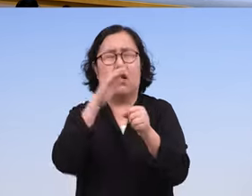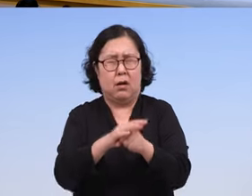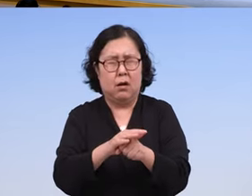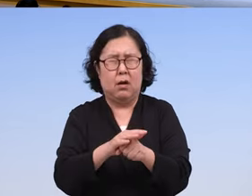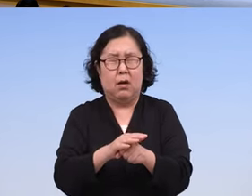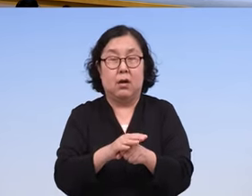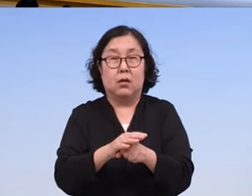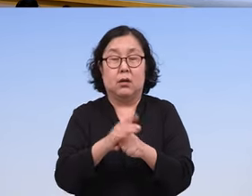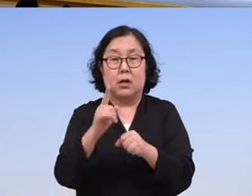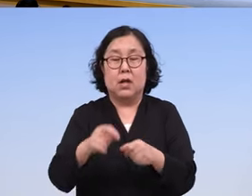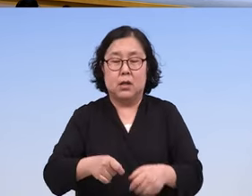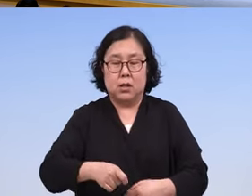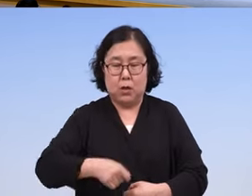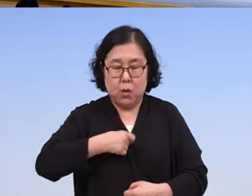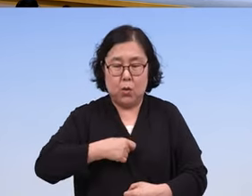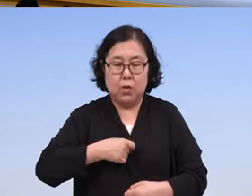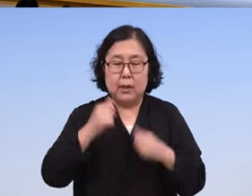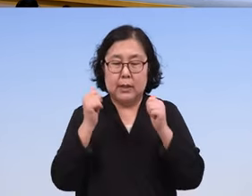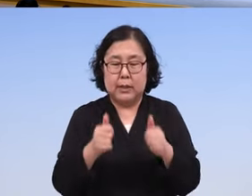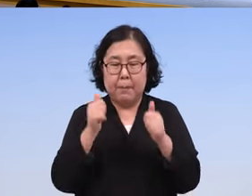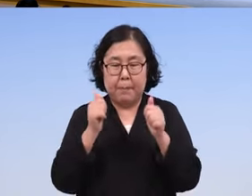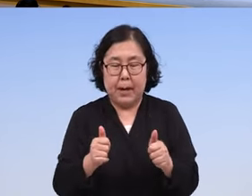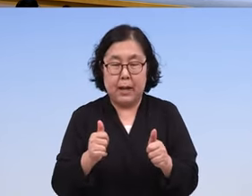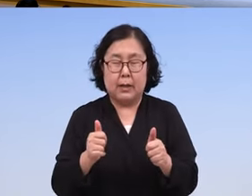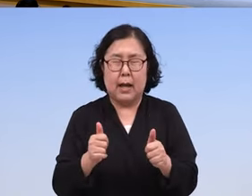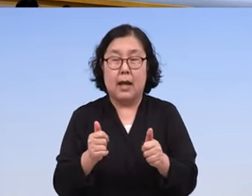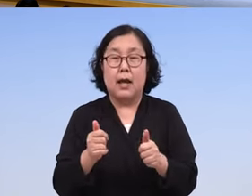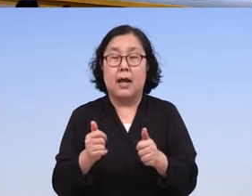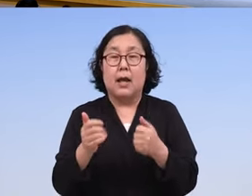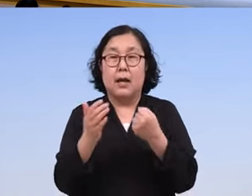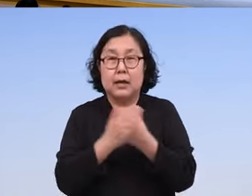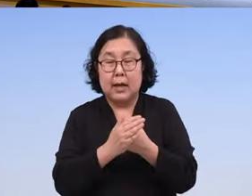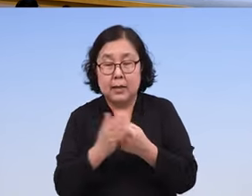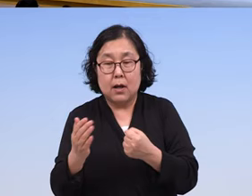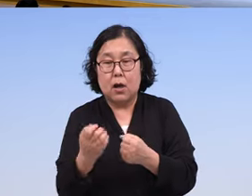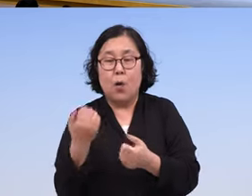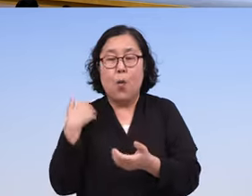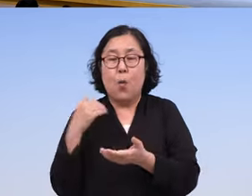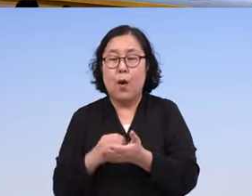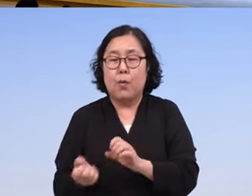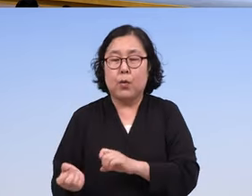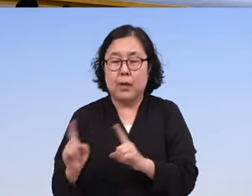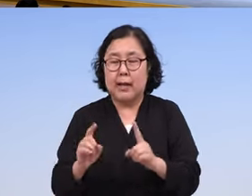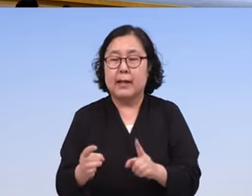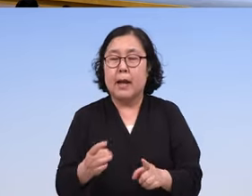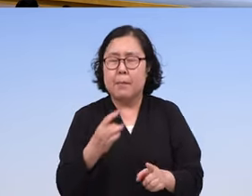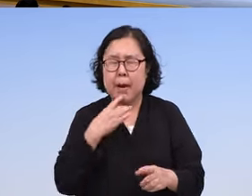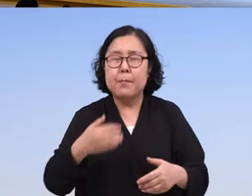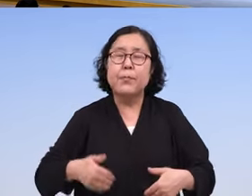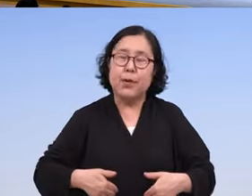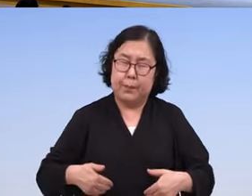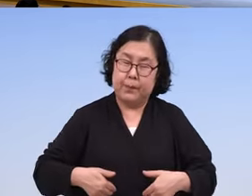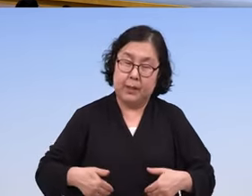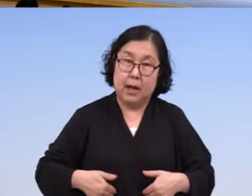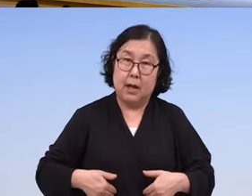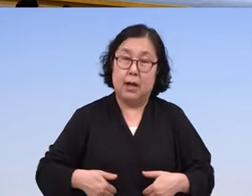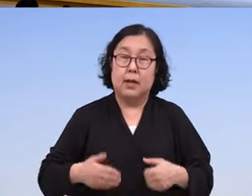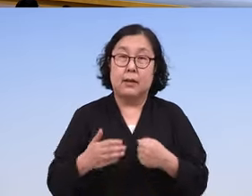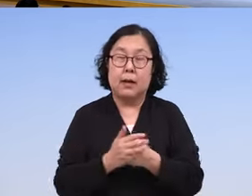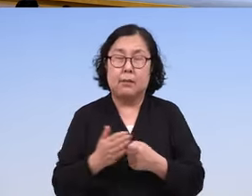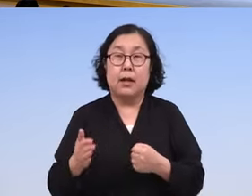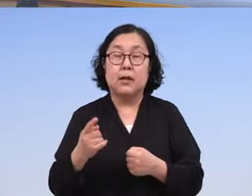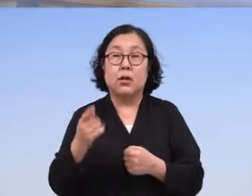수 있을까요? 오직 의로운 재판에 의해 회복될 때만 가능합니다. 저는 이 목사님의 그